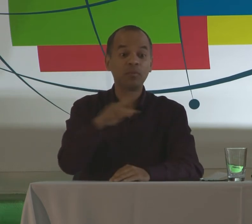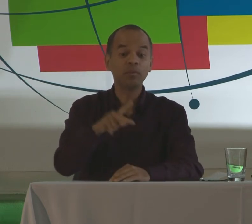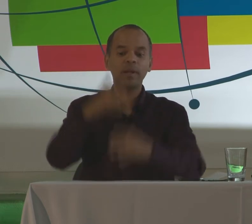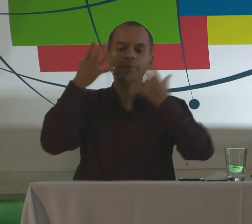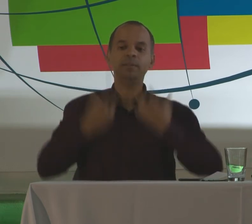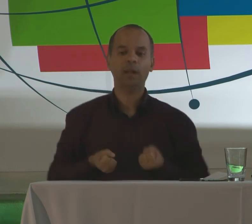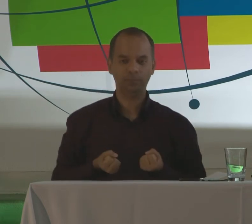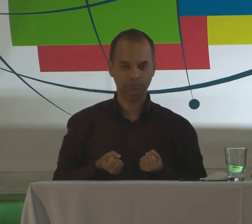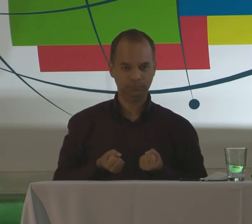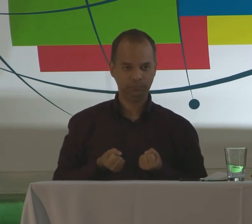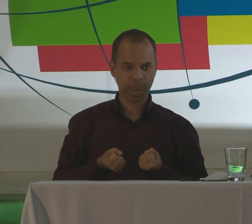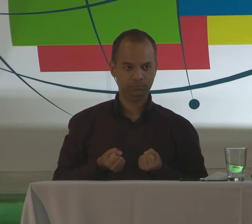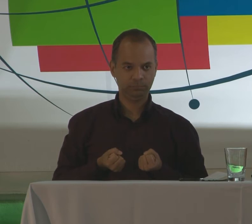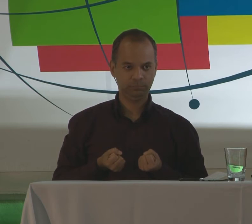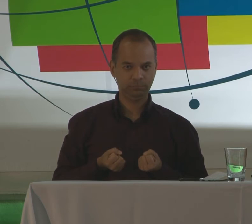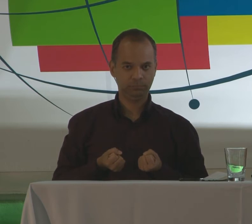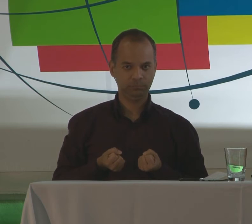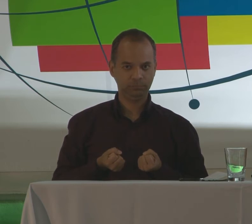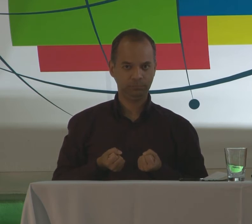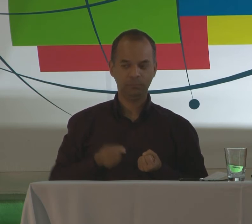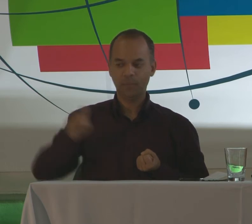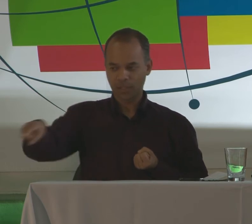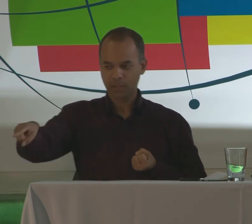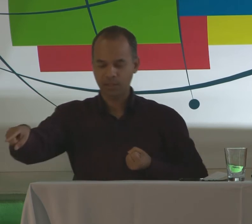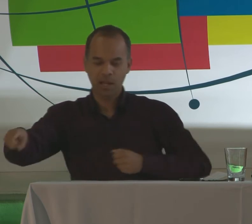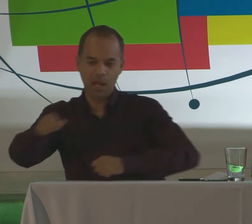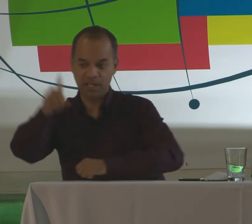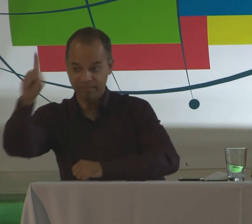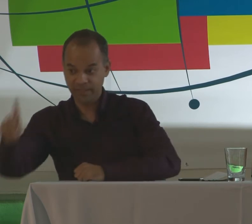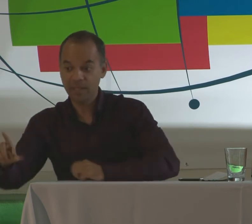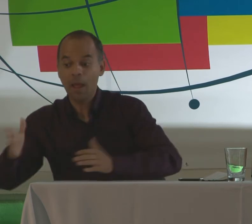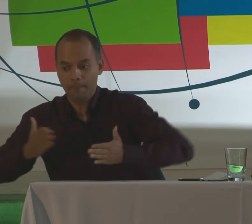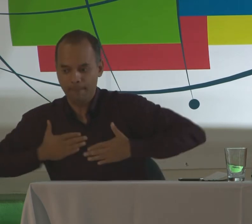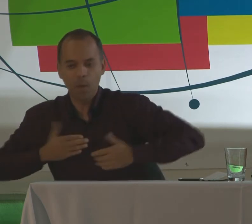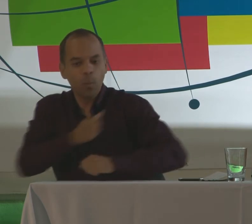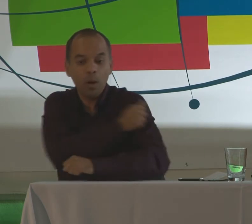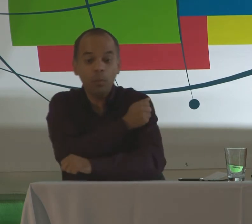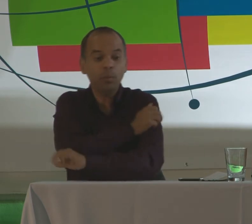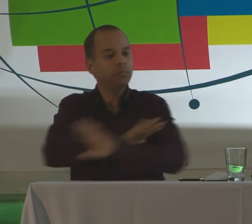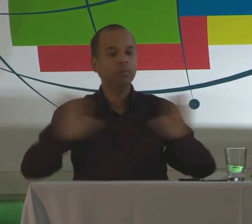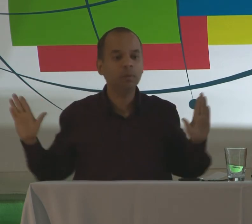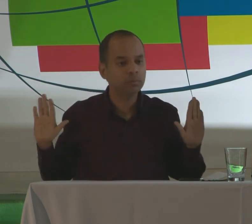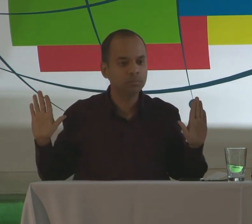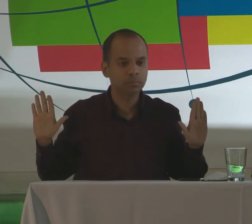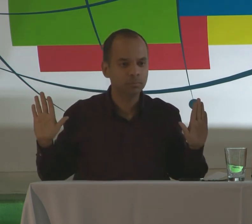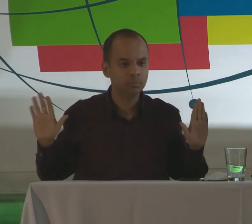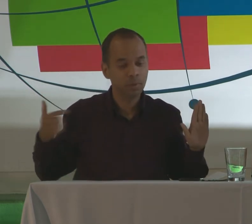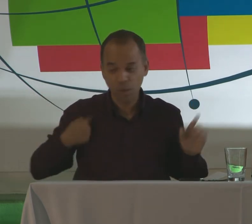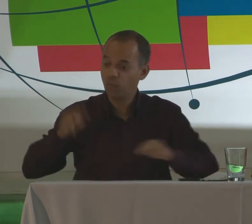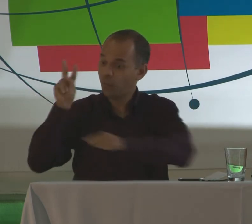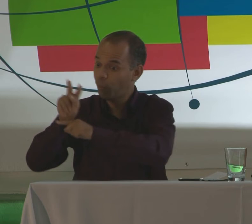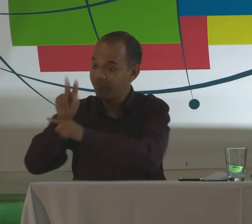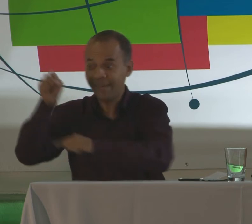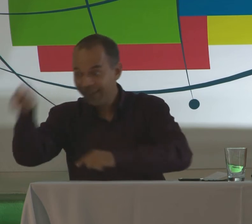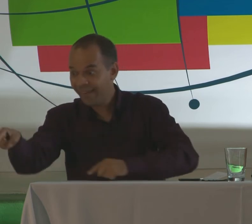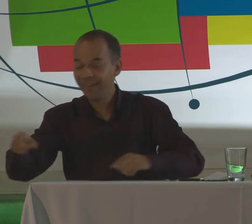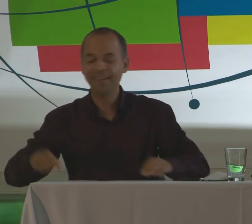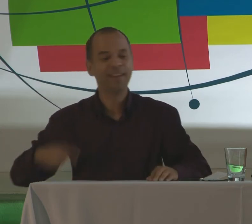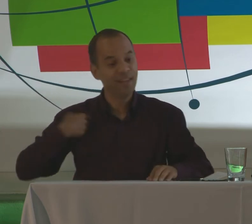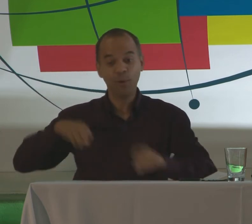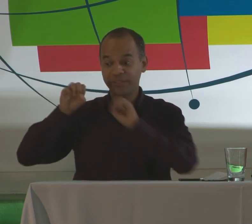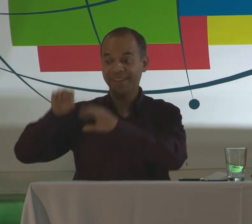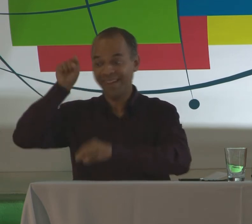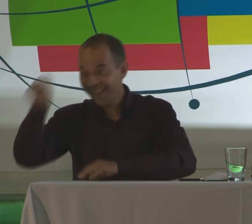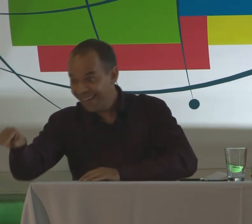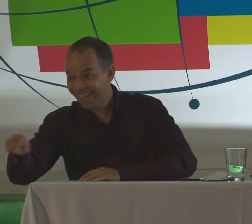melhorar bastante, bastante aspectos ainda. O professor precisa trazer isso para si, aceitar essa responsabilidade também de lidar com a inclusão de alguma forma. E não somente